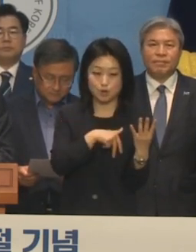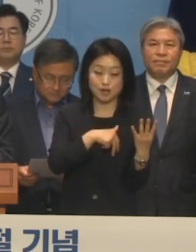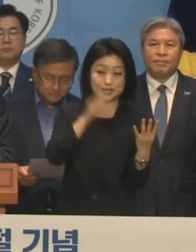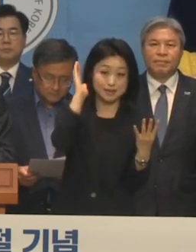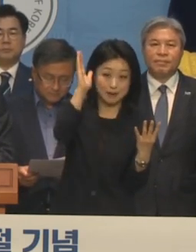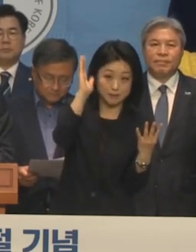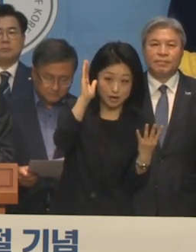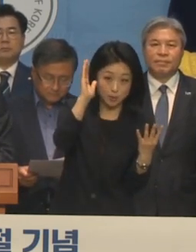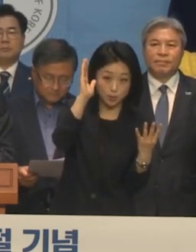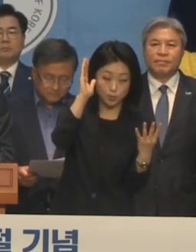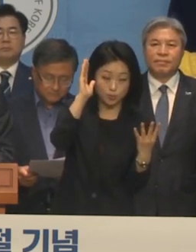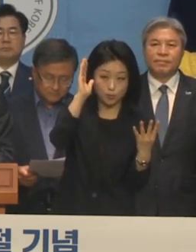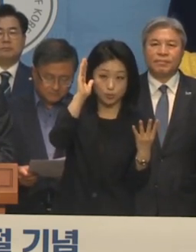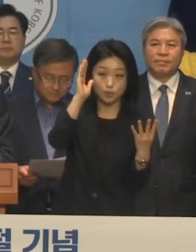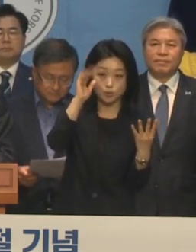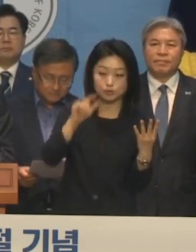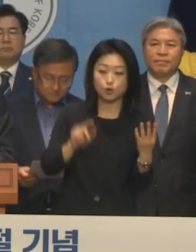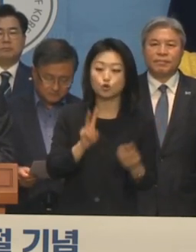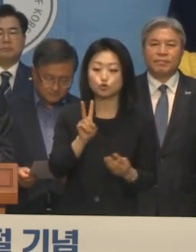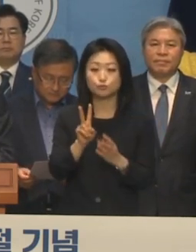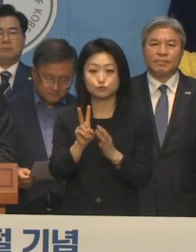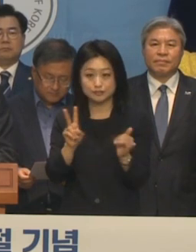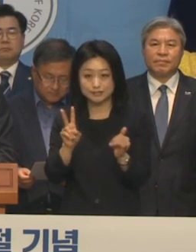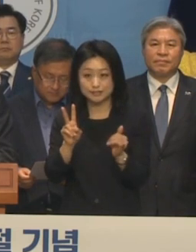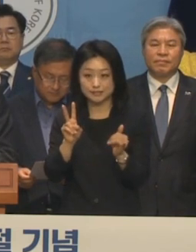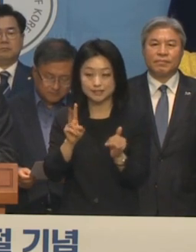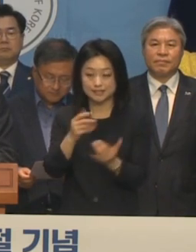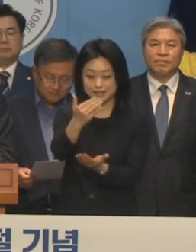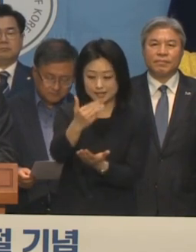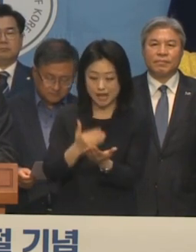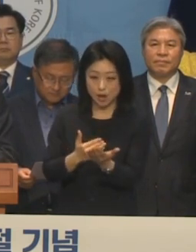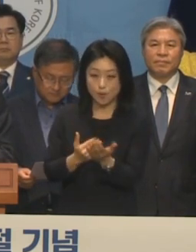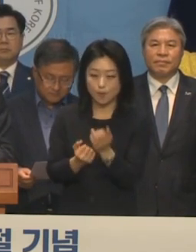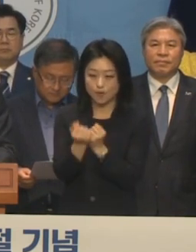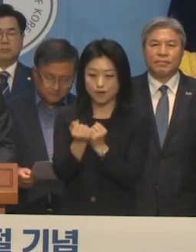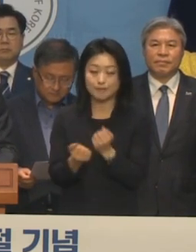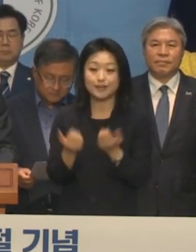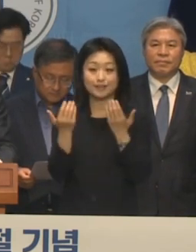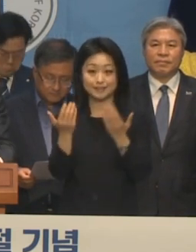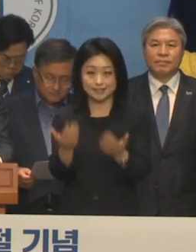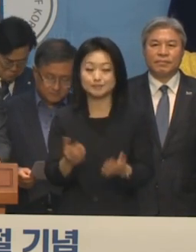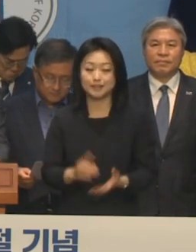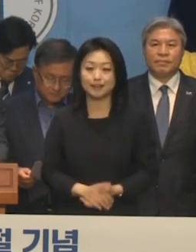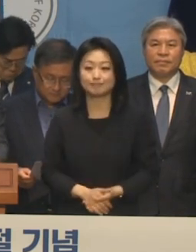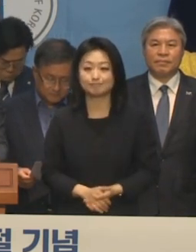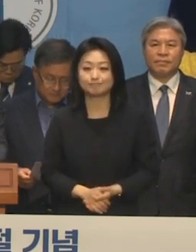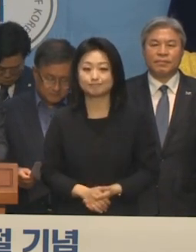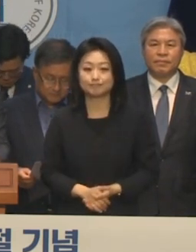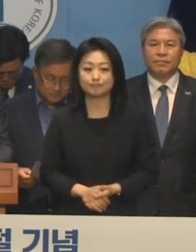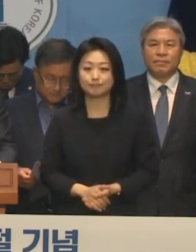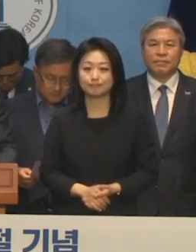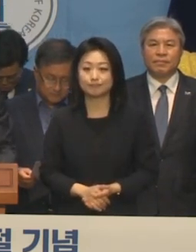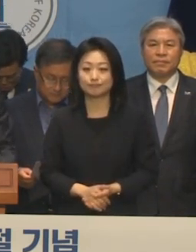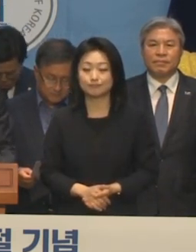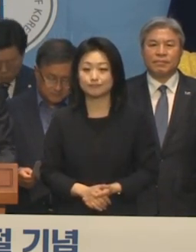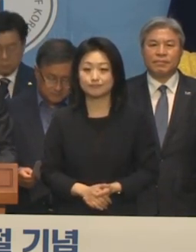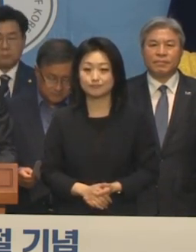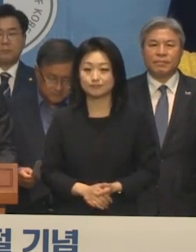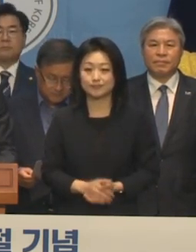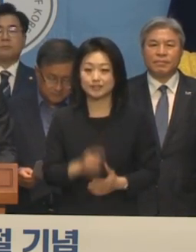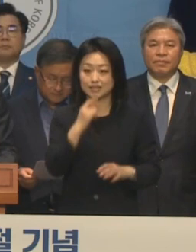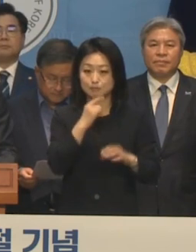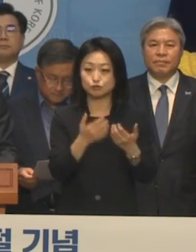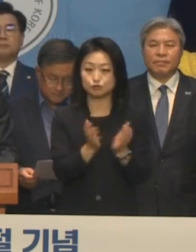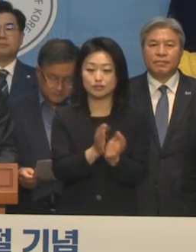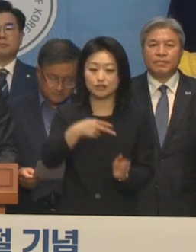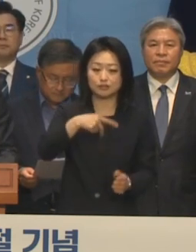듣고 두 분의 당선인들께서 회견문 낭독하는 순서로 진행하겠습니다. 첫 번째 발언은